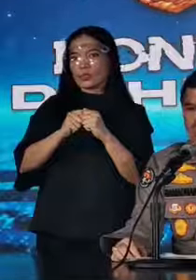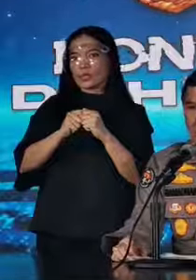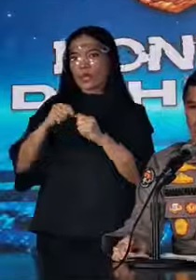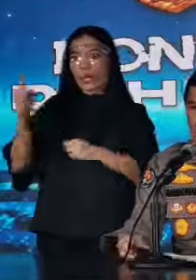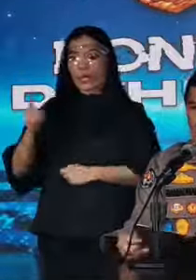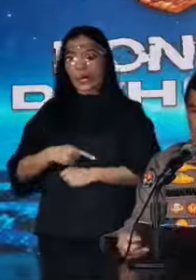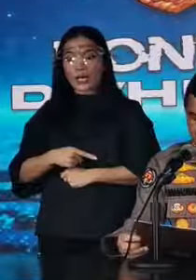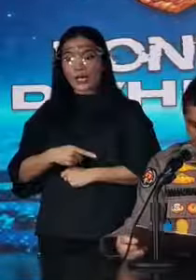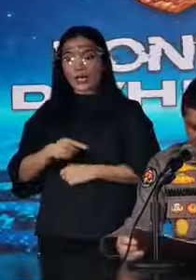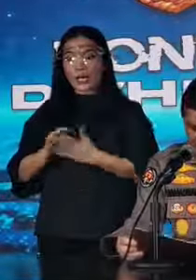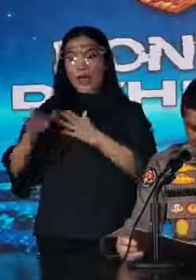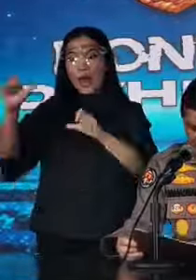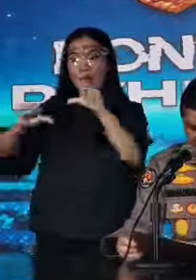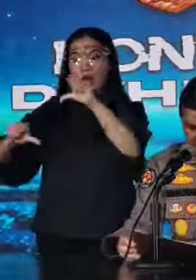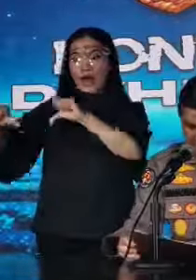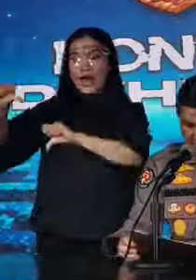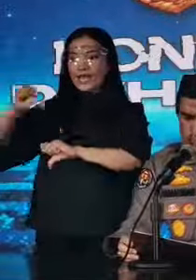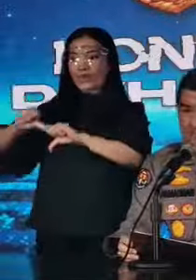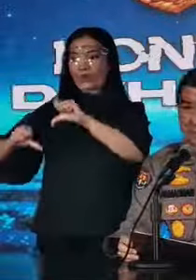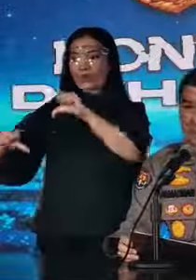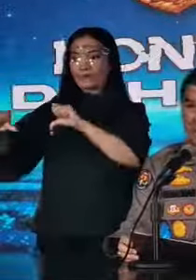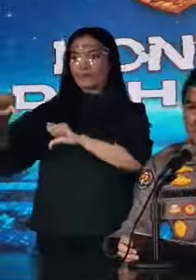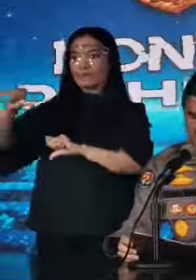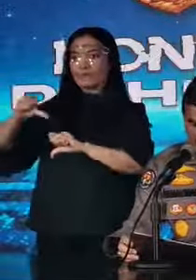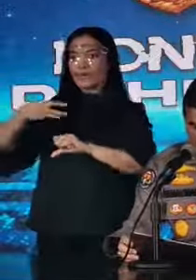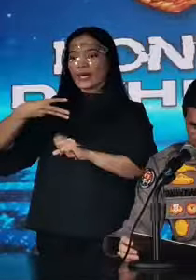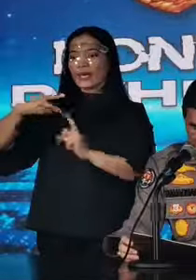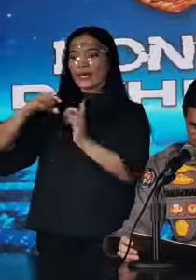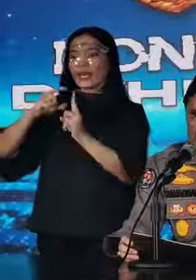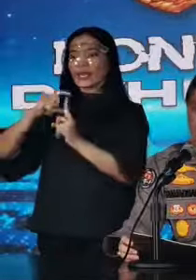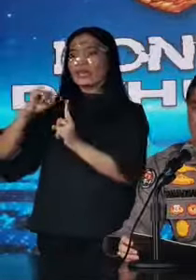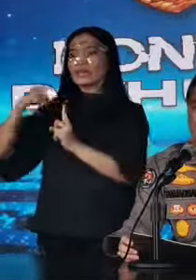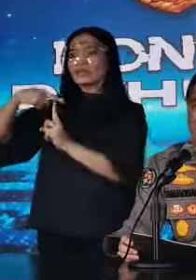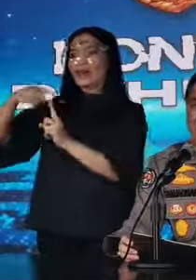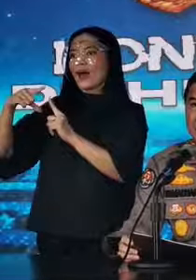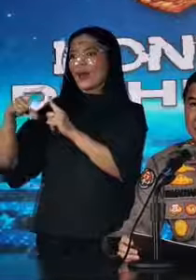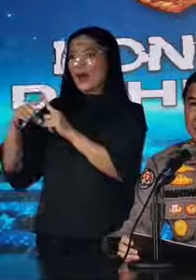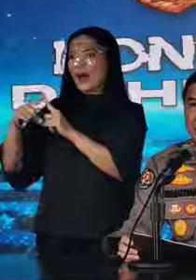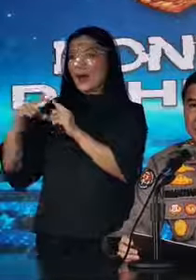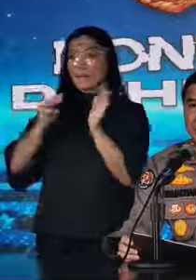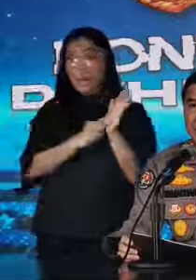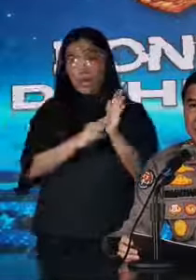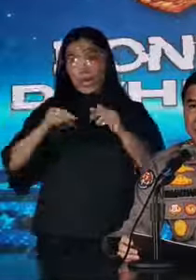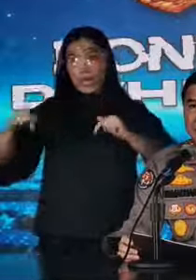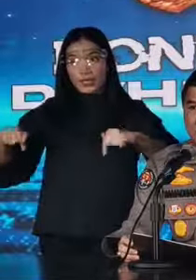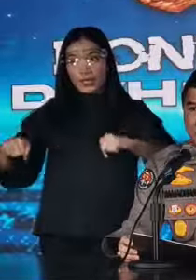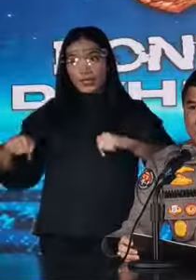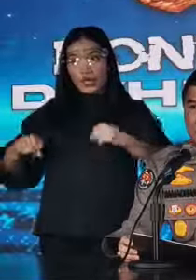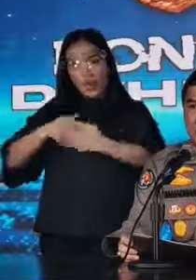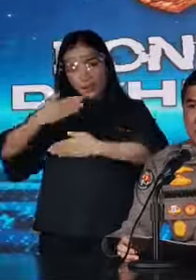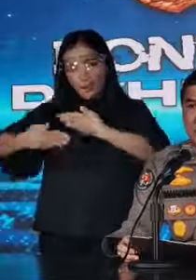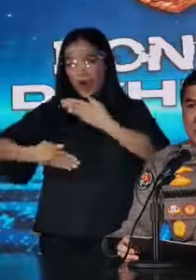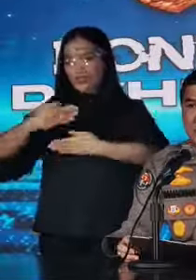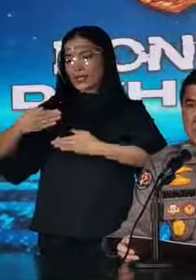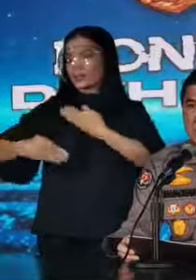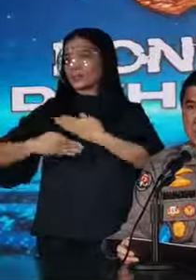dari laboratorium Edita Siami. Jadi kasus ini sedang dalam